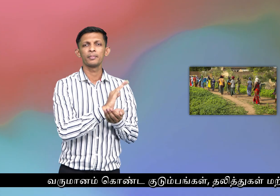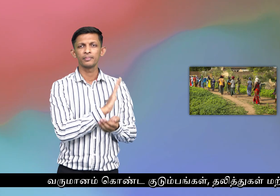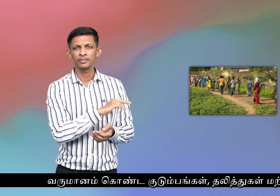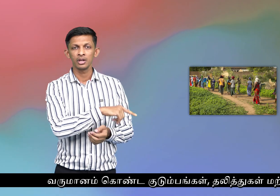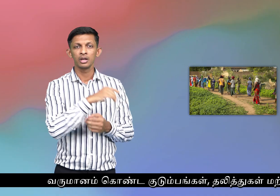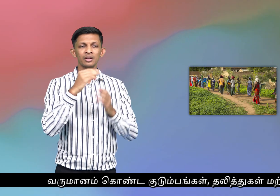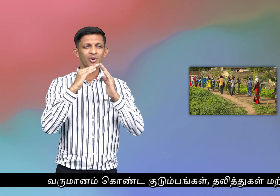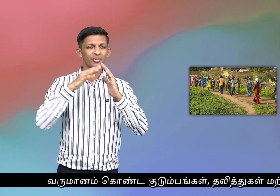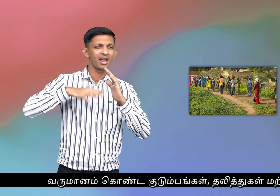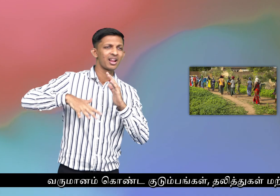ஆதிவாசிகள்.